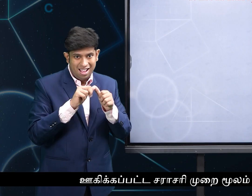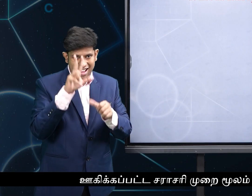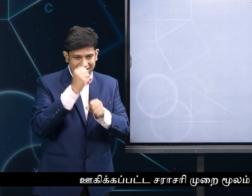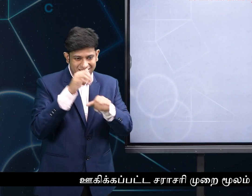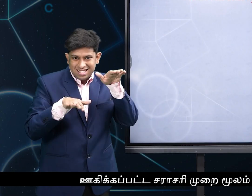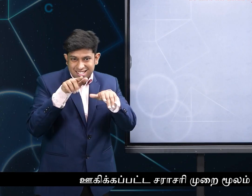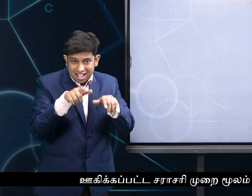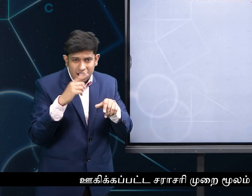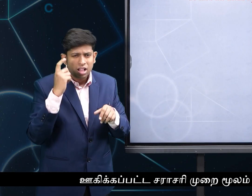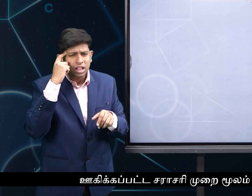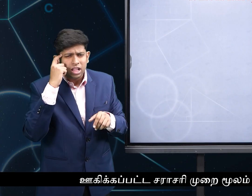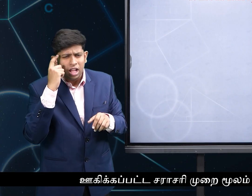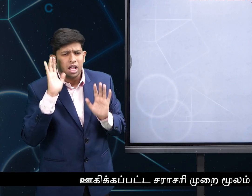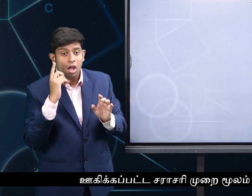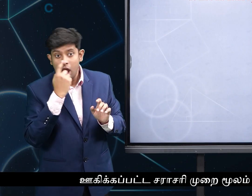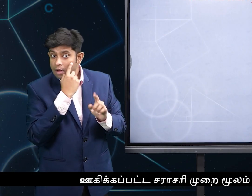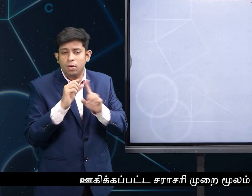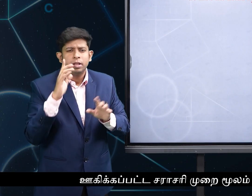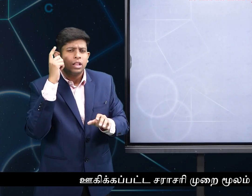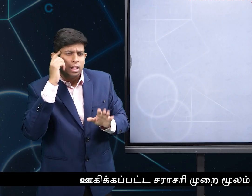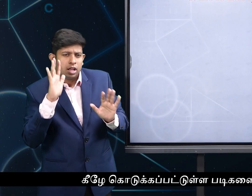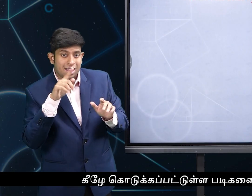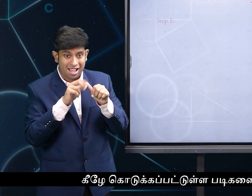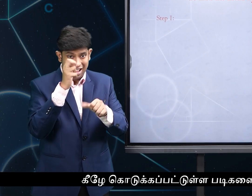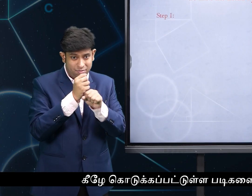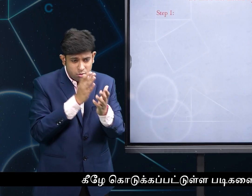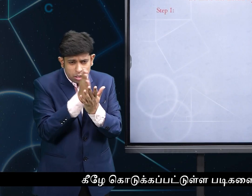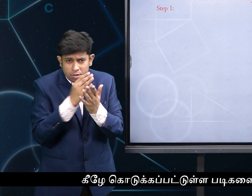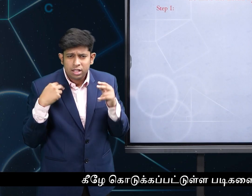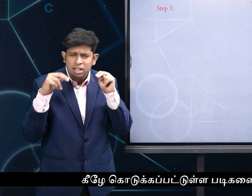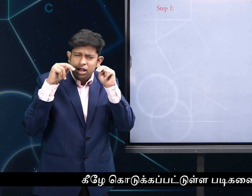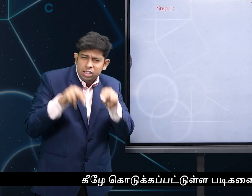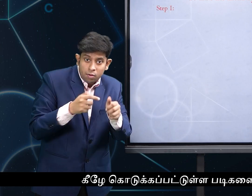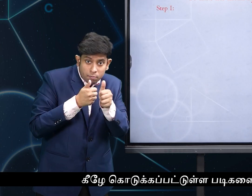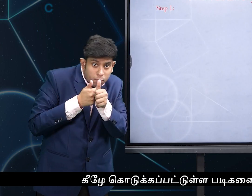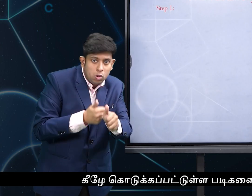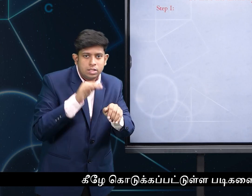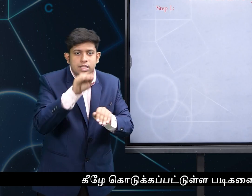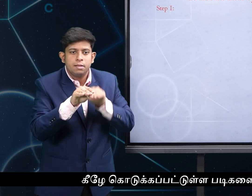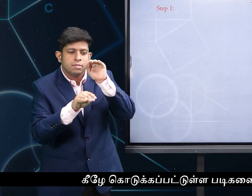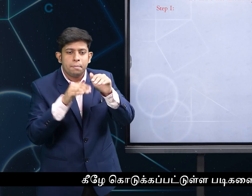ஊகிக்கப்பட்ட சராசரி முறை மூலம் சராசரியை கண்டறிய கீழே கொடுக்கப்பட்டுள்ள படிகளை பின்பற்ற வேண்டும்.